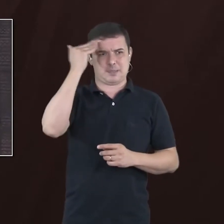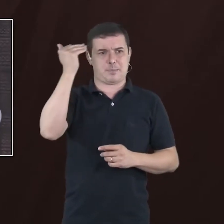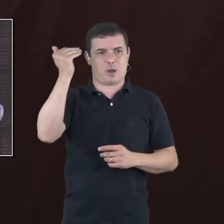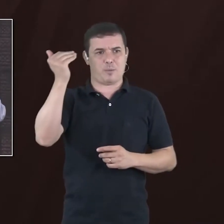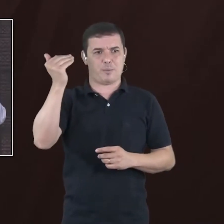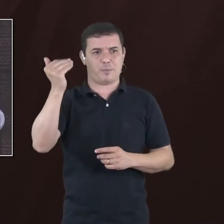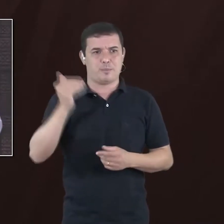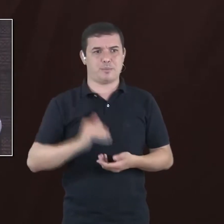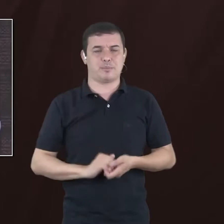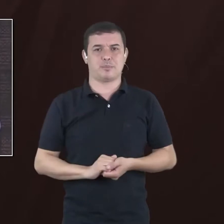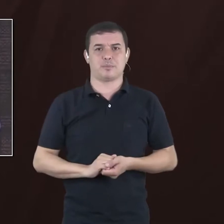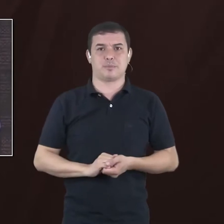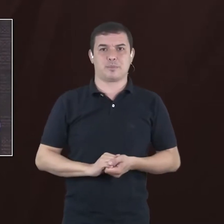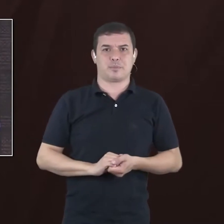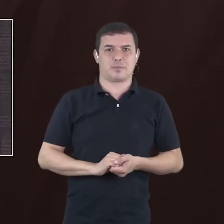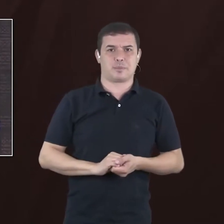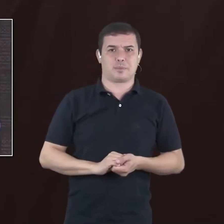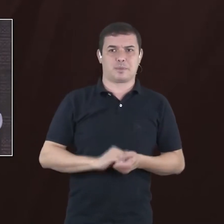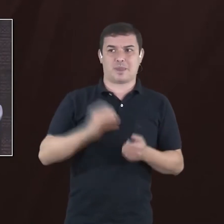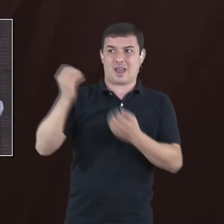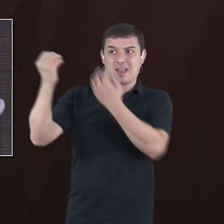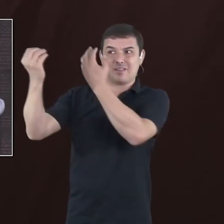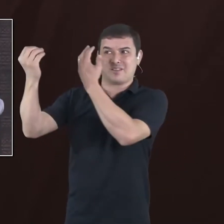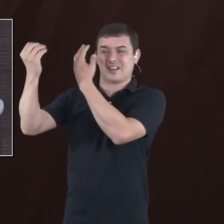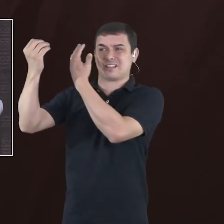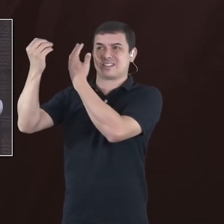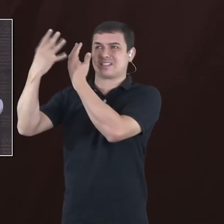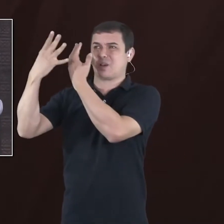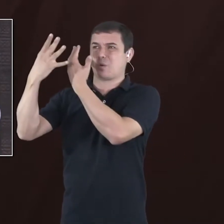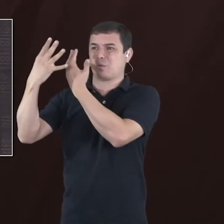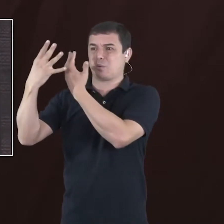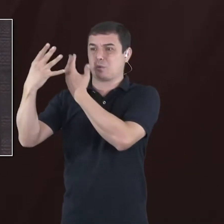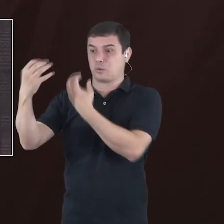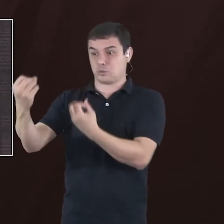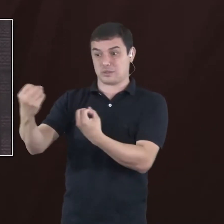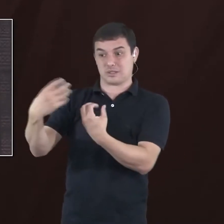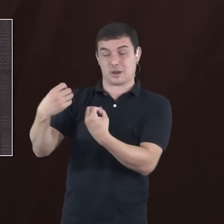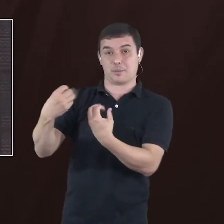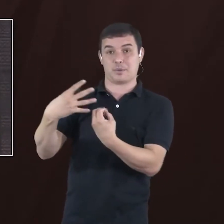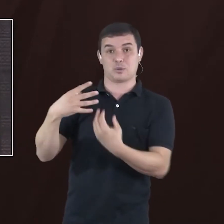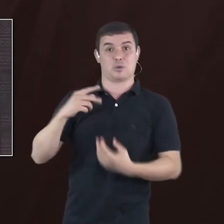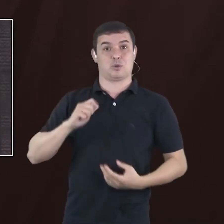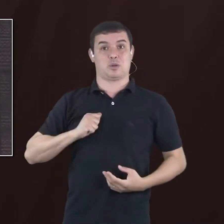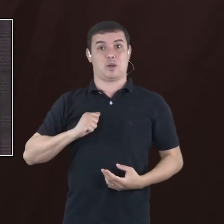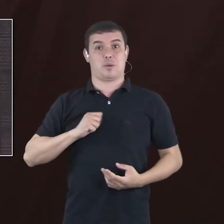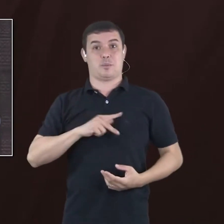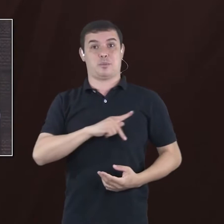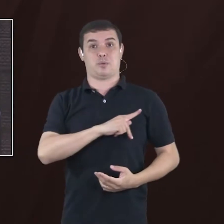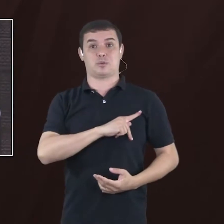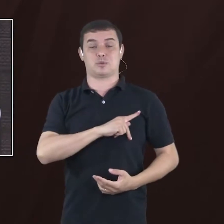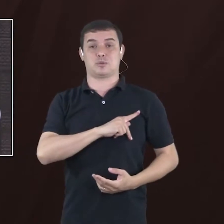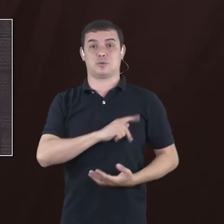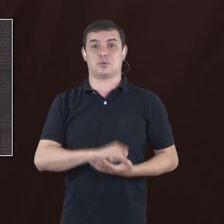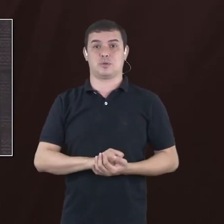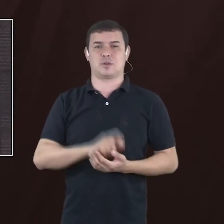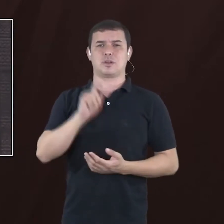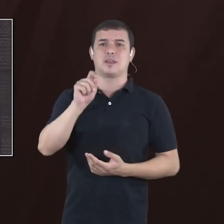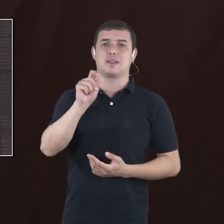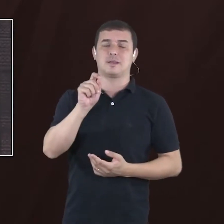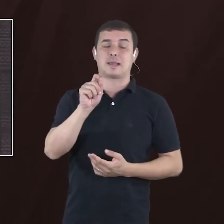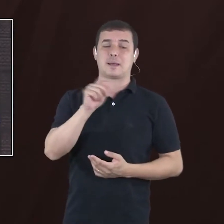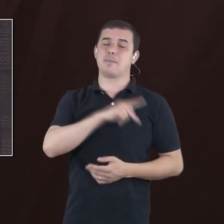principal da revelação do ensinamento dos apóstolos é com